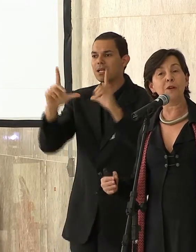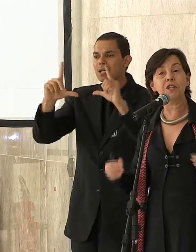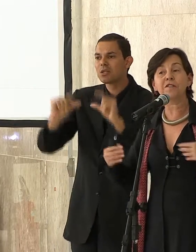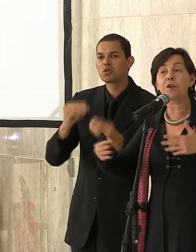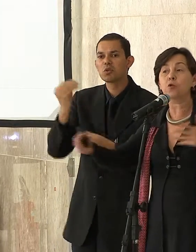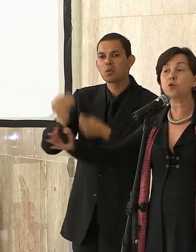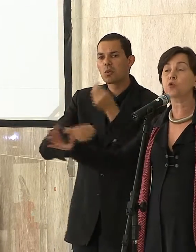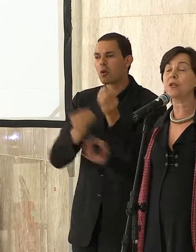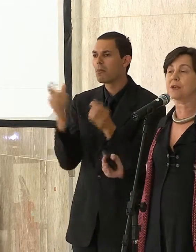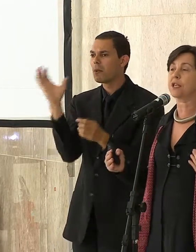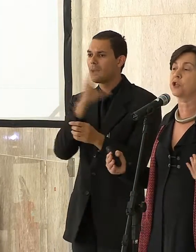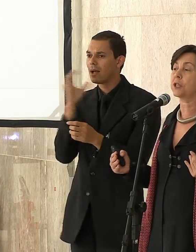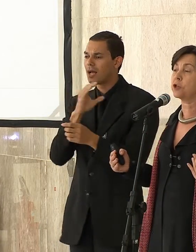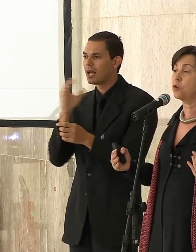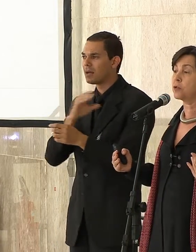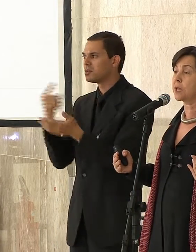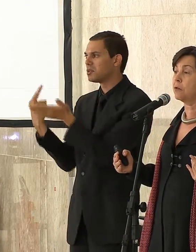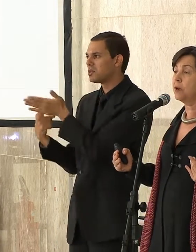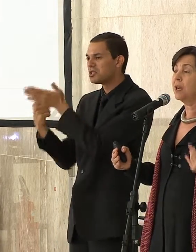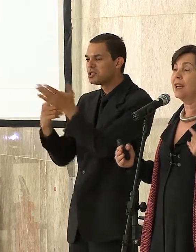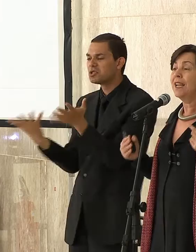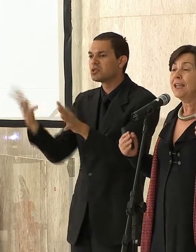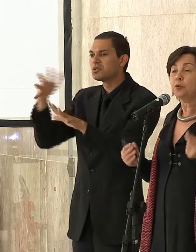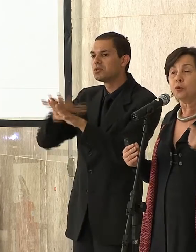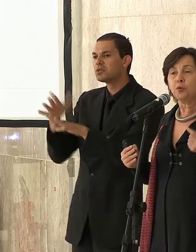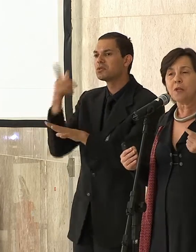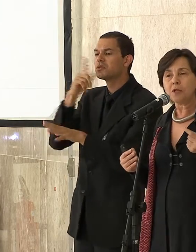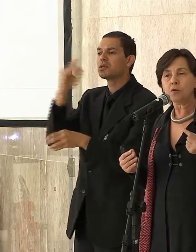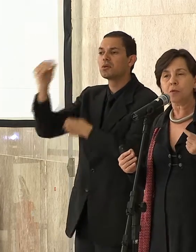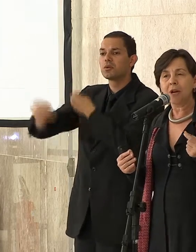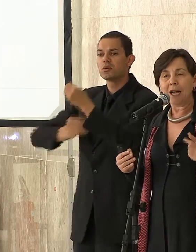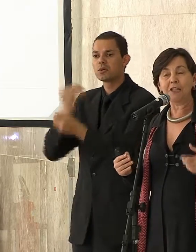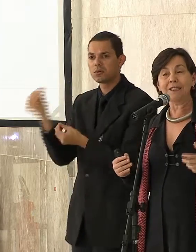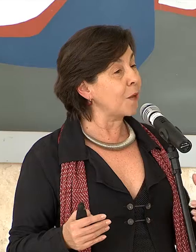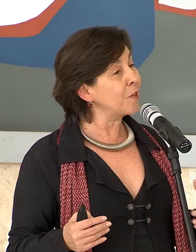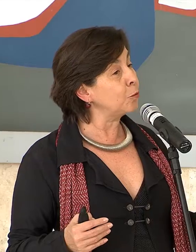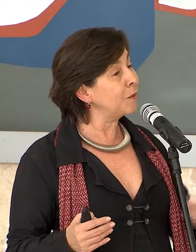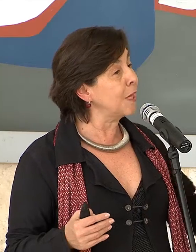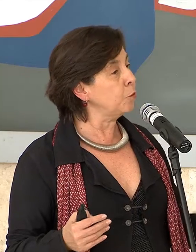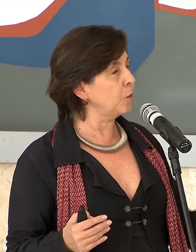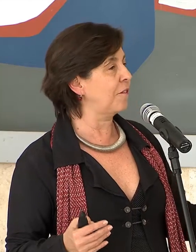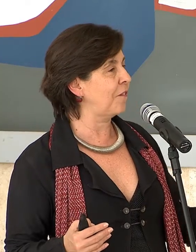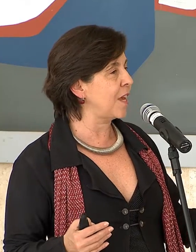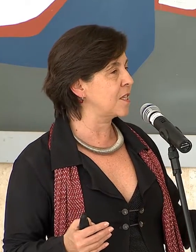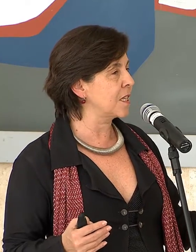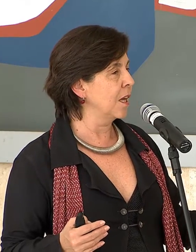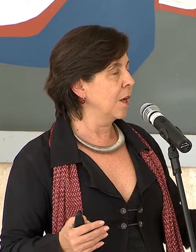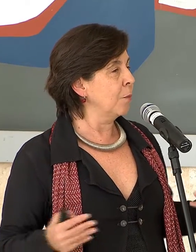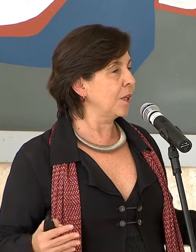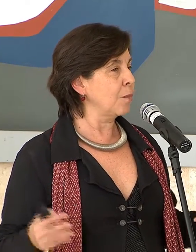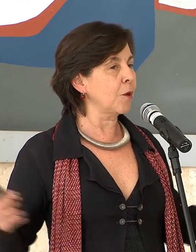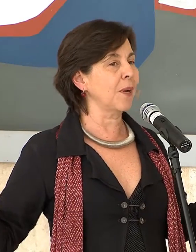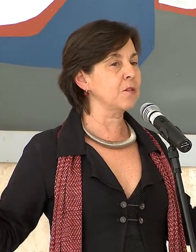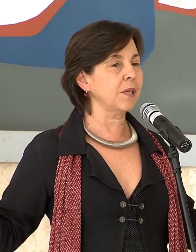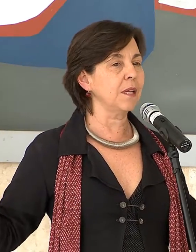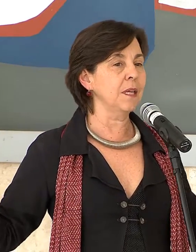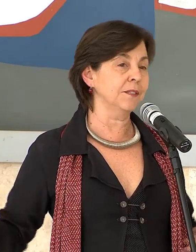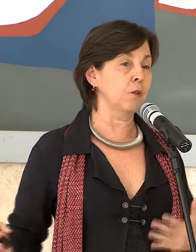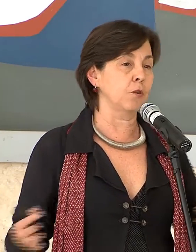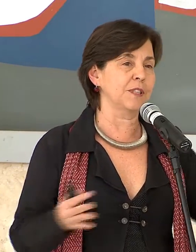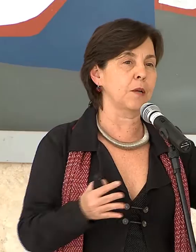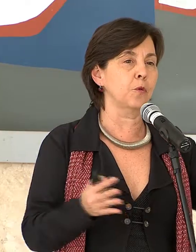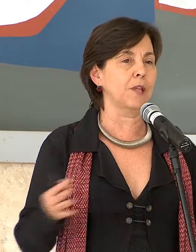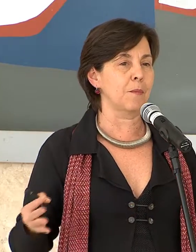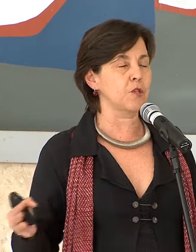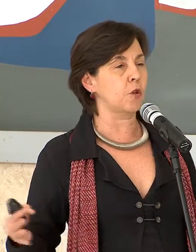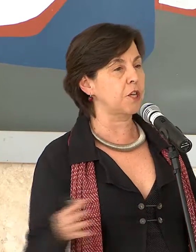tempo, como a gente veio construindo essa agenda de inclusão. E tudo isso, a gente sabe que o tanto que fez, por quê? Porque o Brasil tem, você